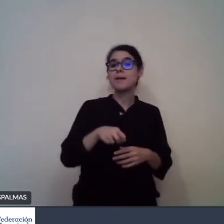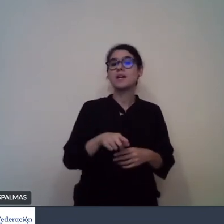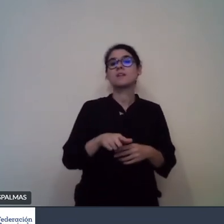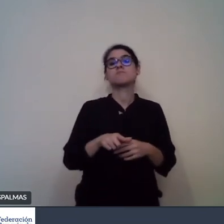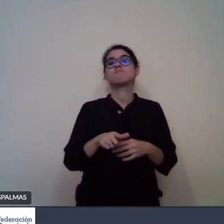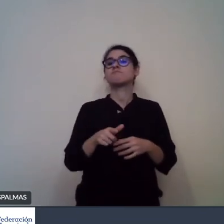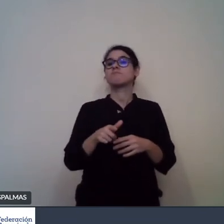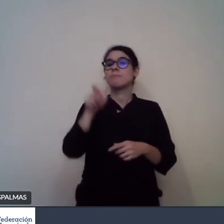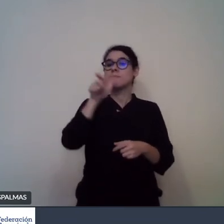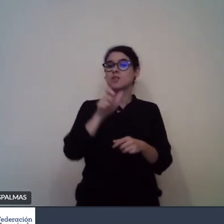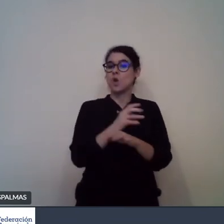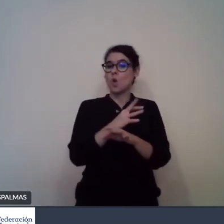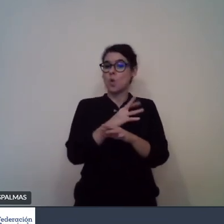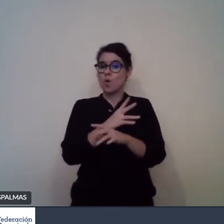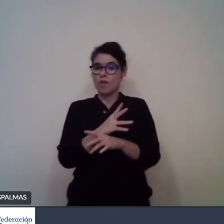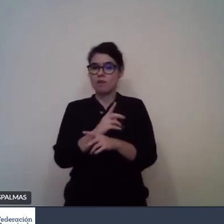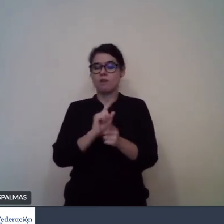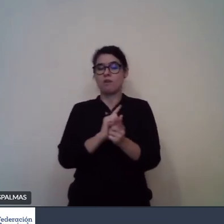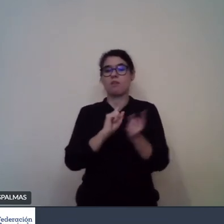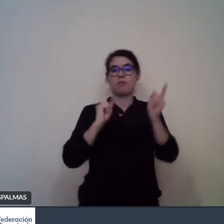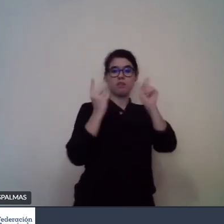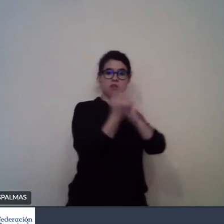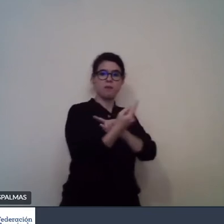balón para ir aquí.